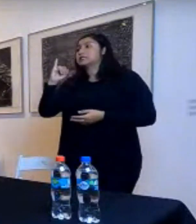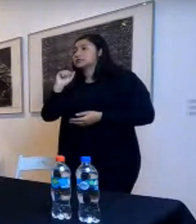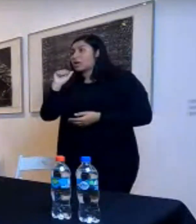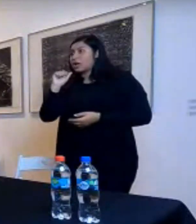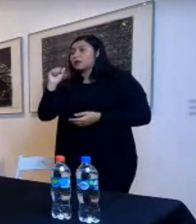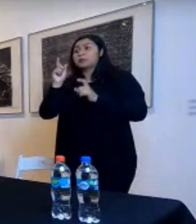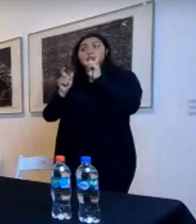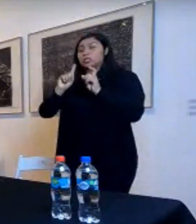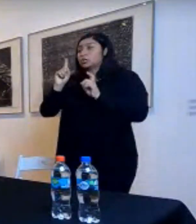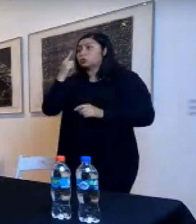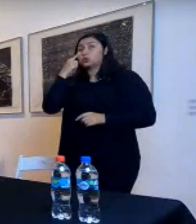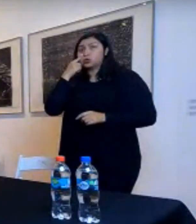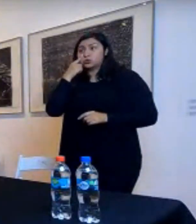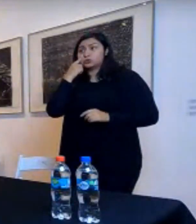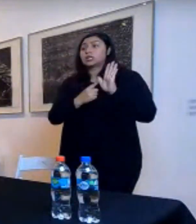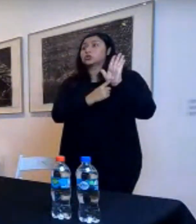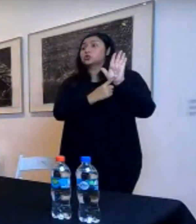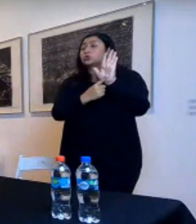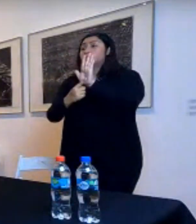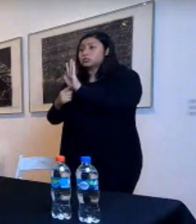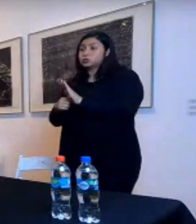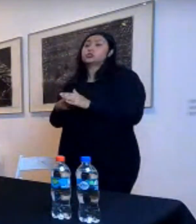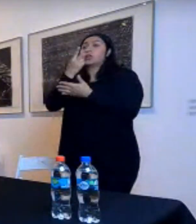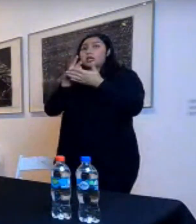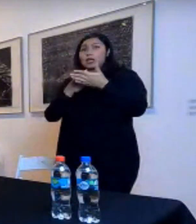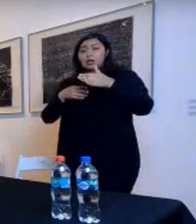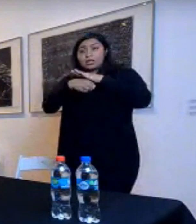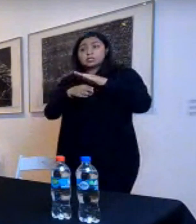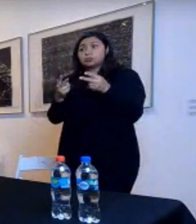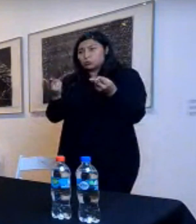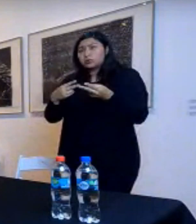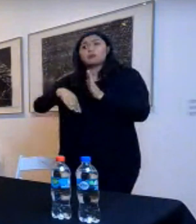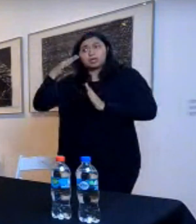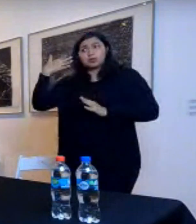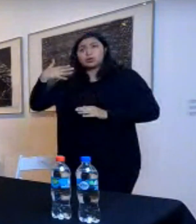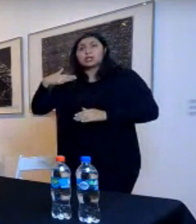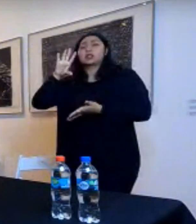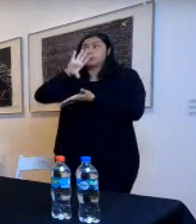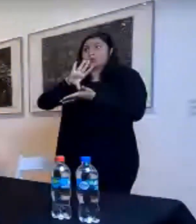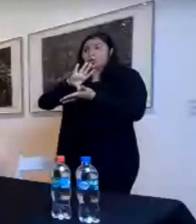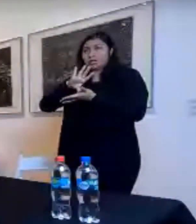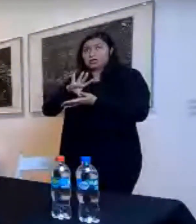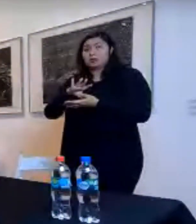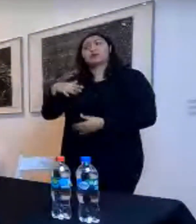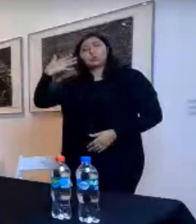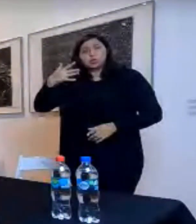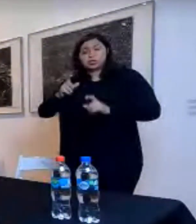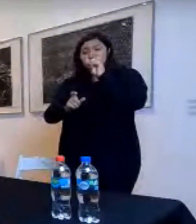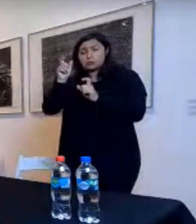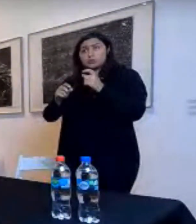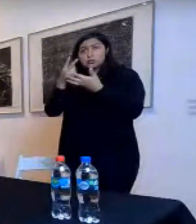conocerlo, es una de las colecciones de arte de acceso público más importantes en el país, ¿no es cierto?, por la envergadura de los artistas que